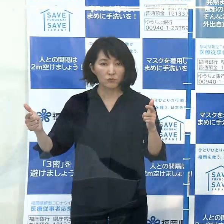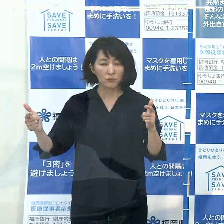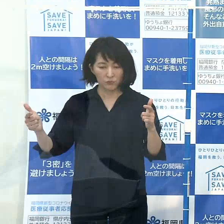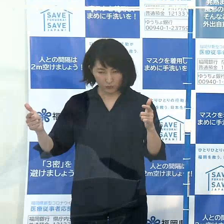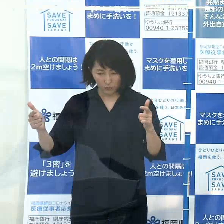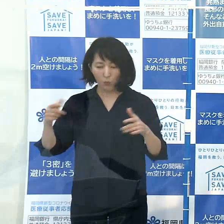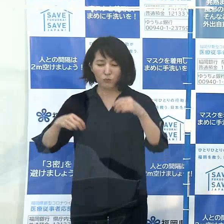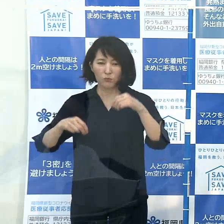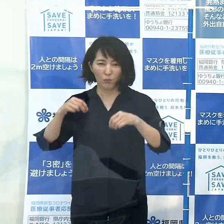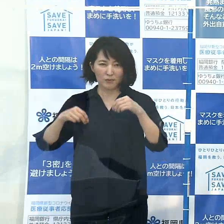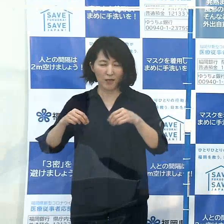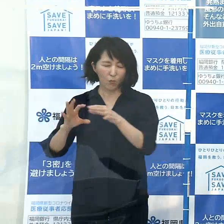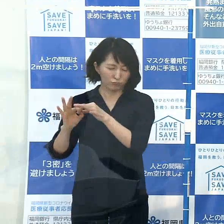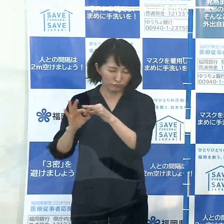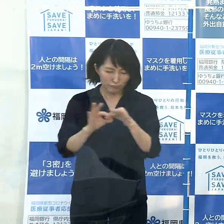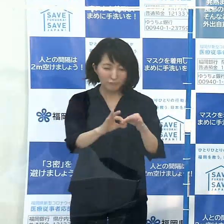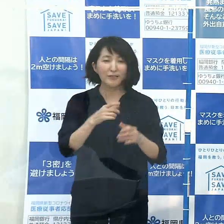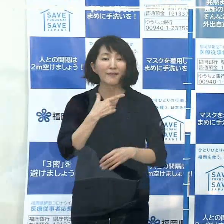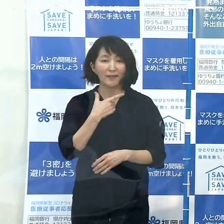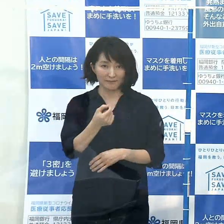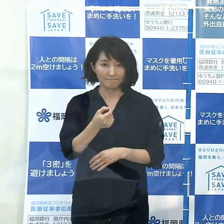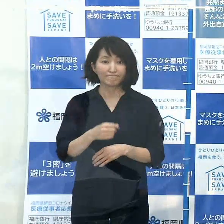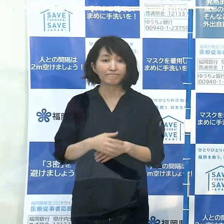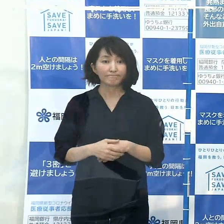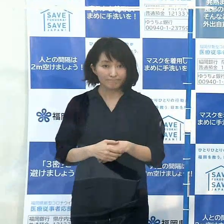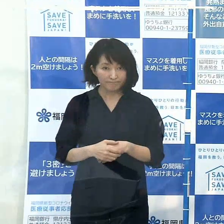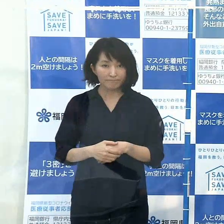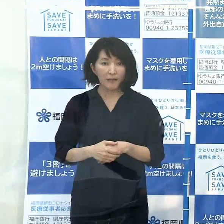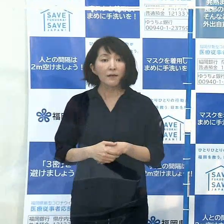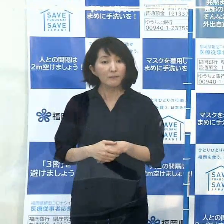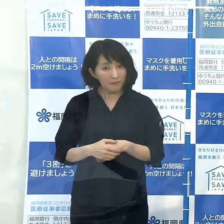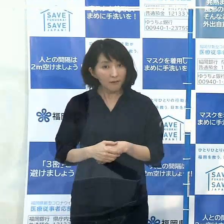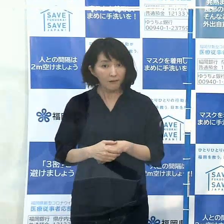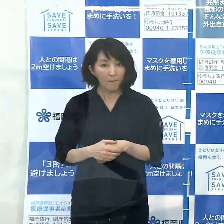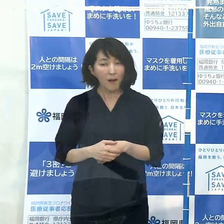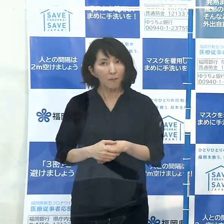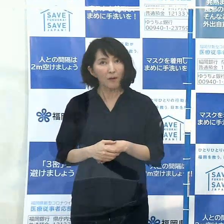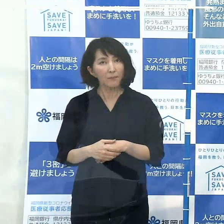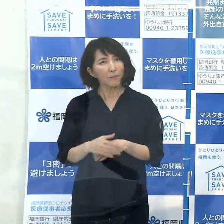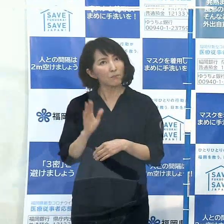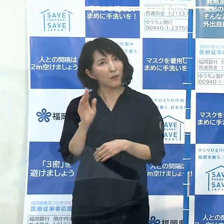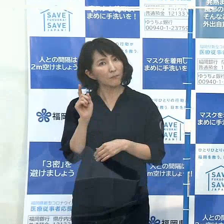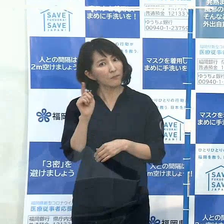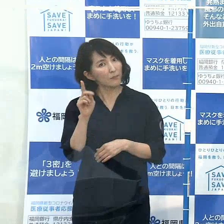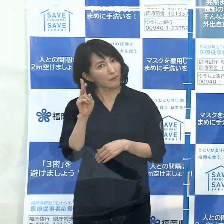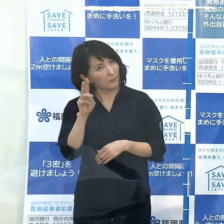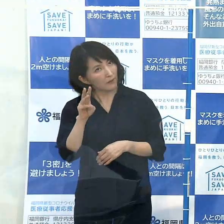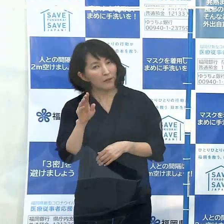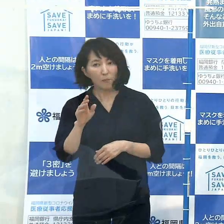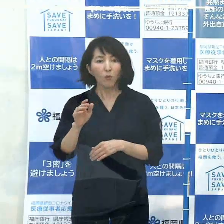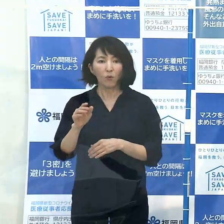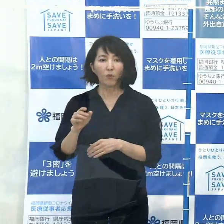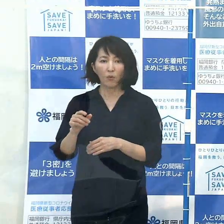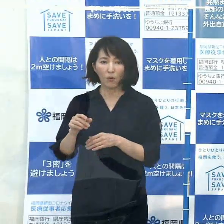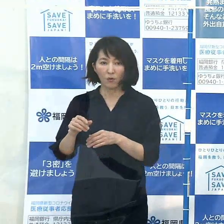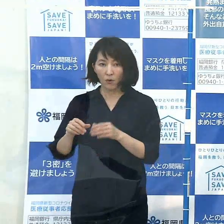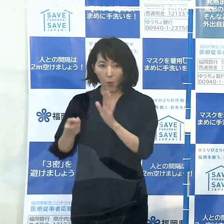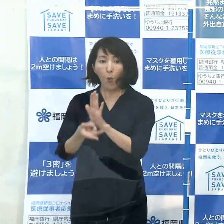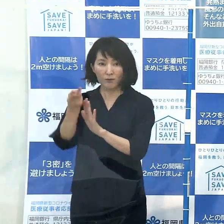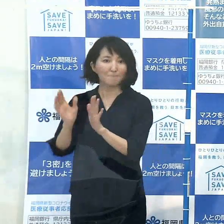調整を続けていきたいと思います。で、近々一つの施設を開設をしようと思っております。